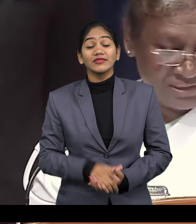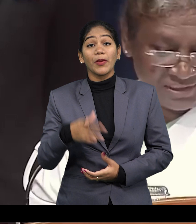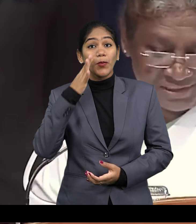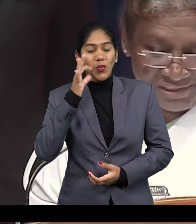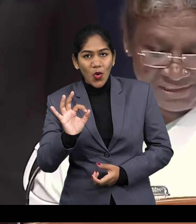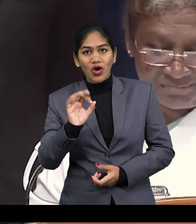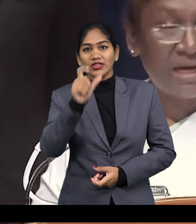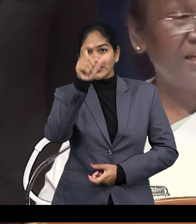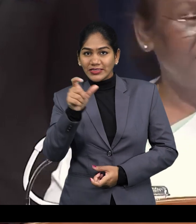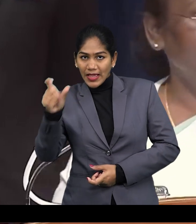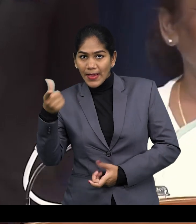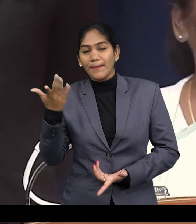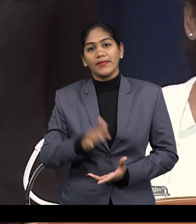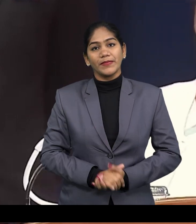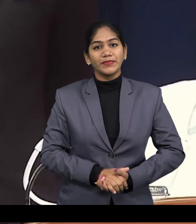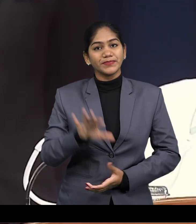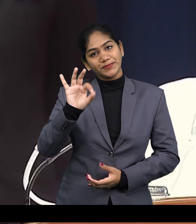రాయబారులు,